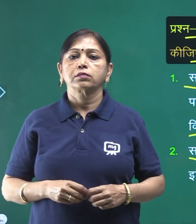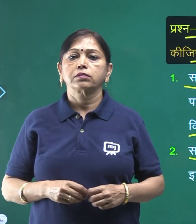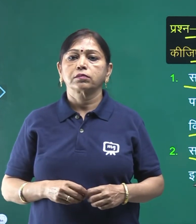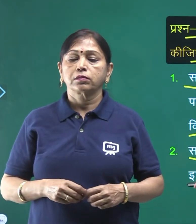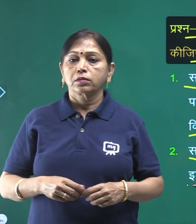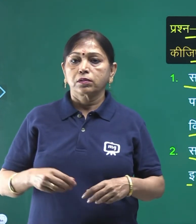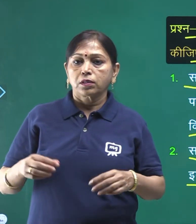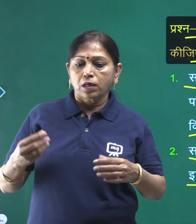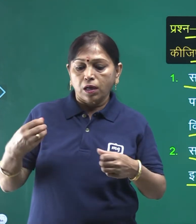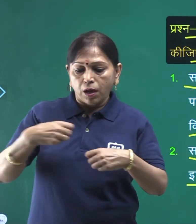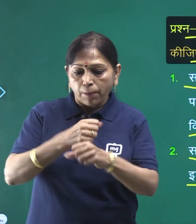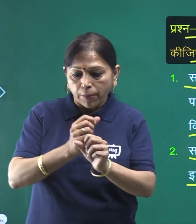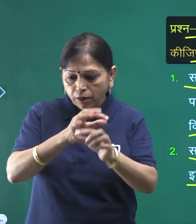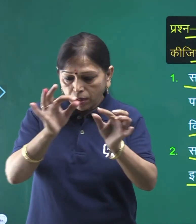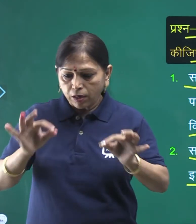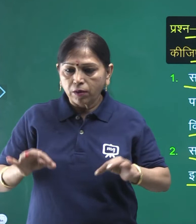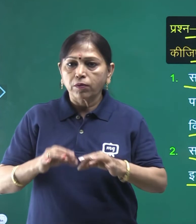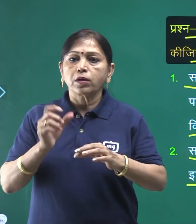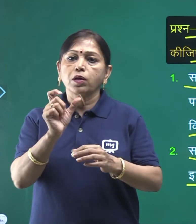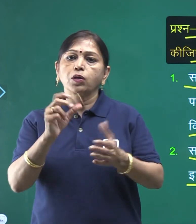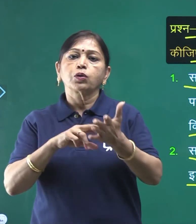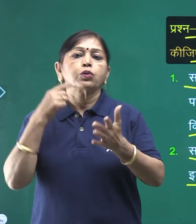रचनात्मक इकाई